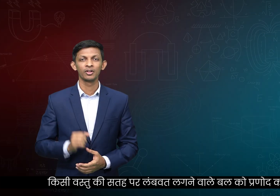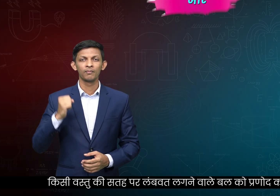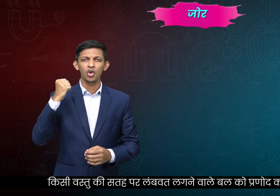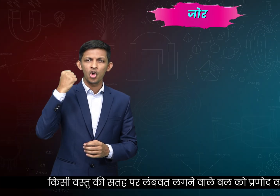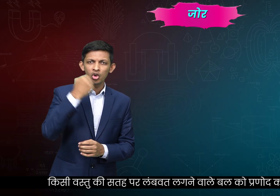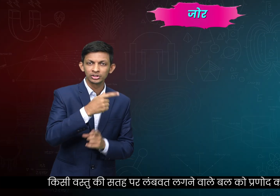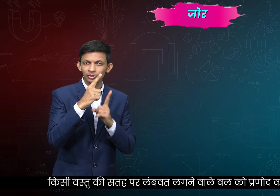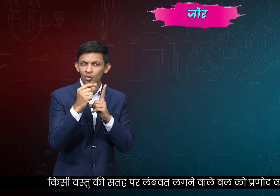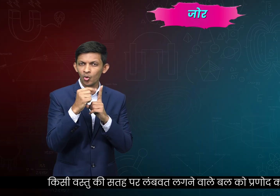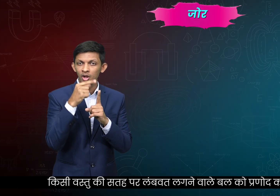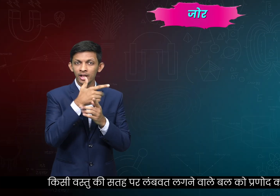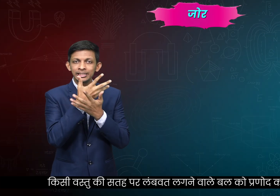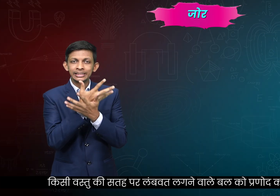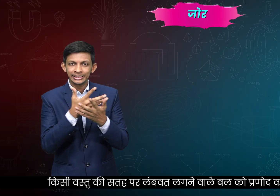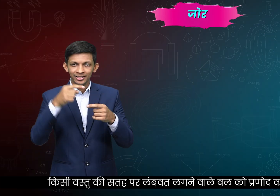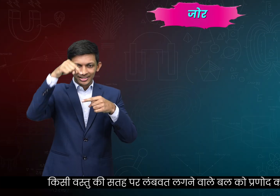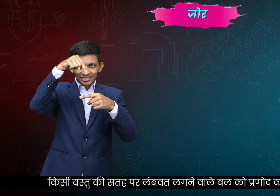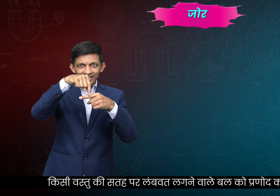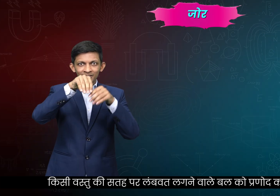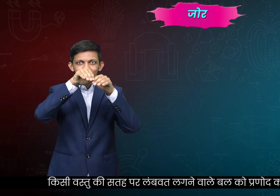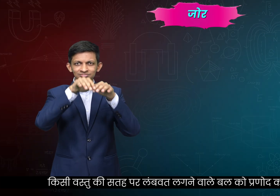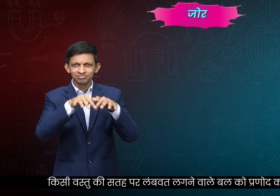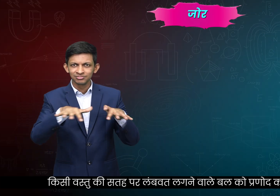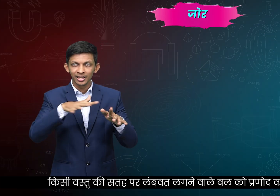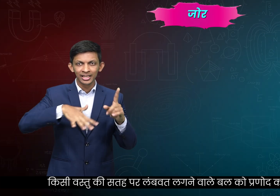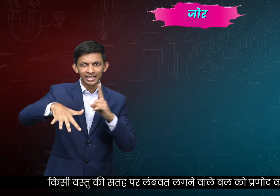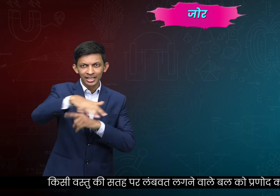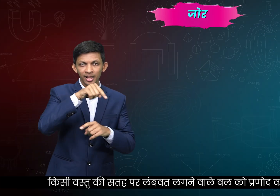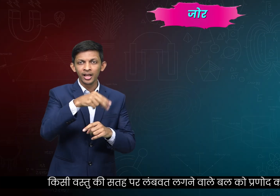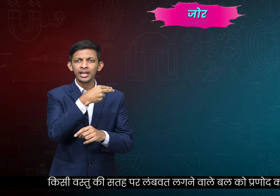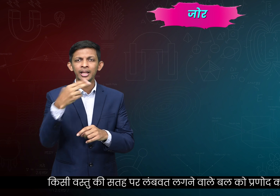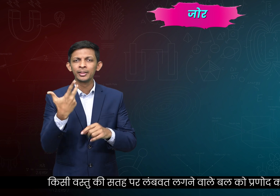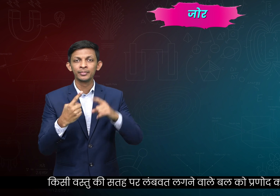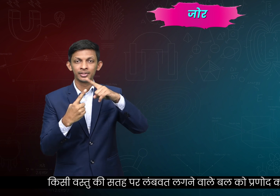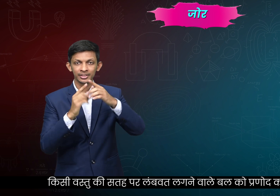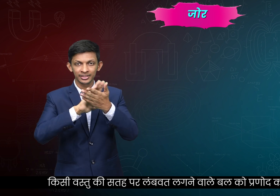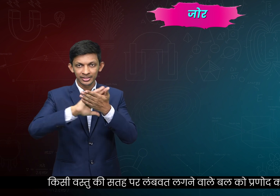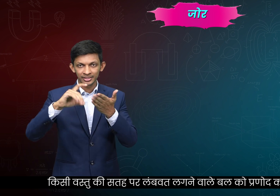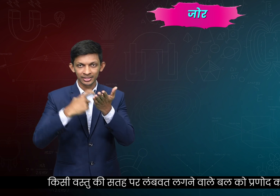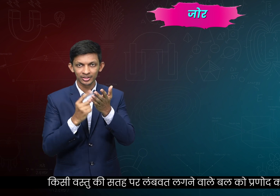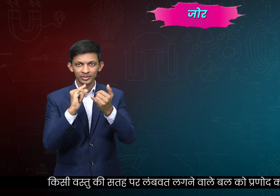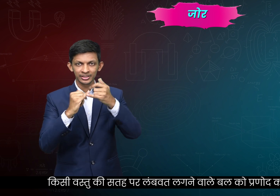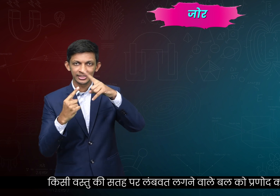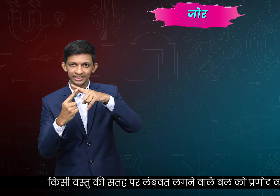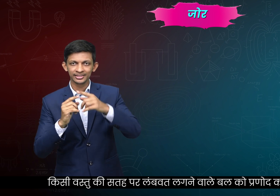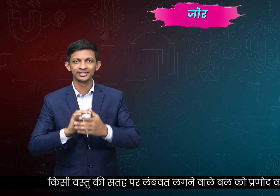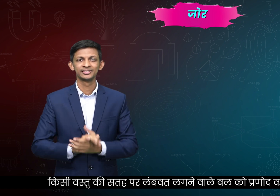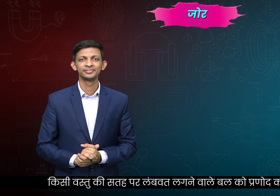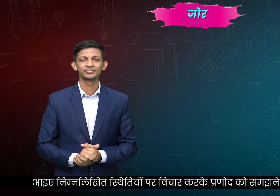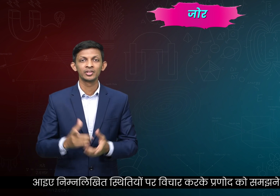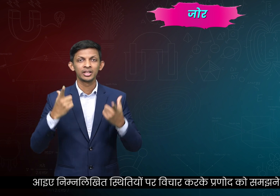किसी वस्तु की सतह पर लंबवत लगने वाले बल को प्रणोद कहा जाता